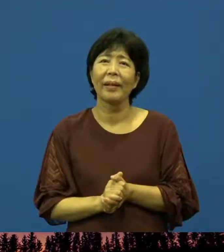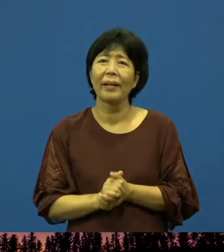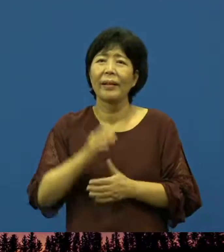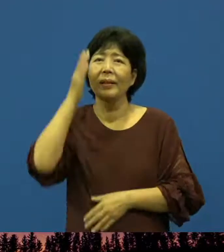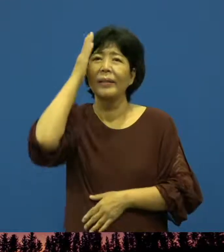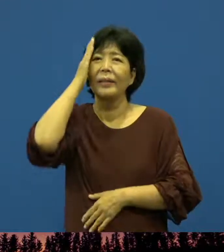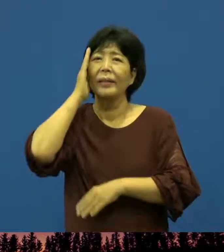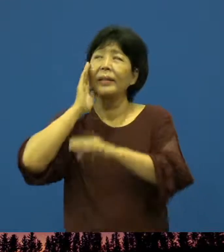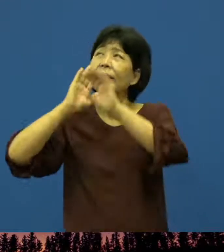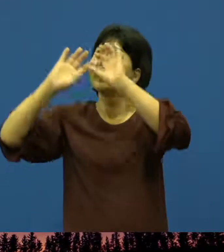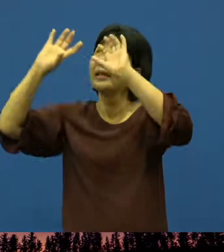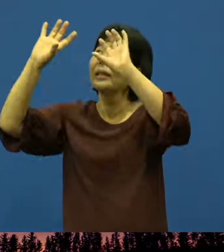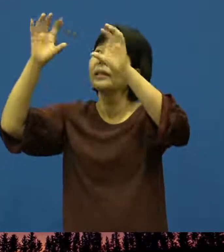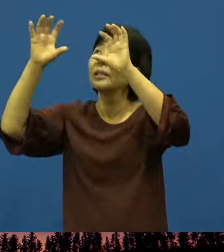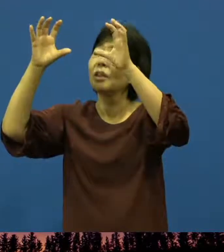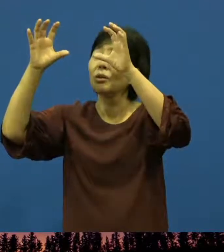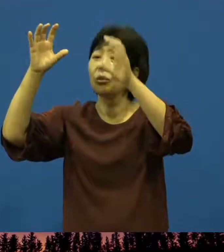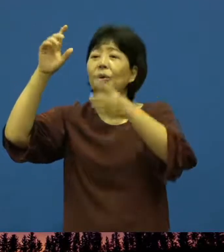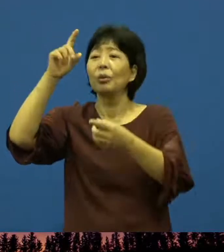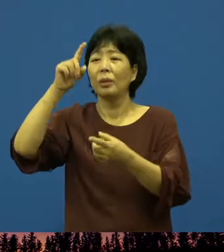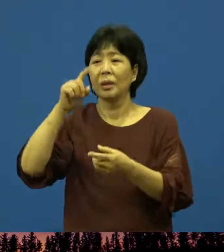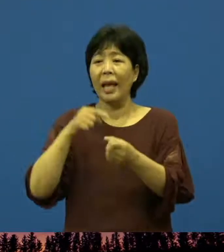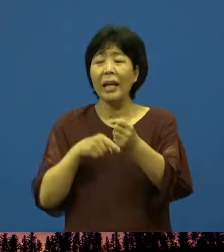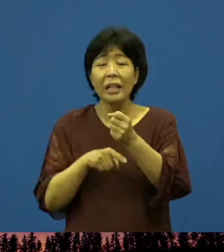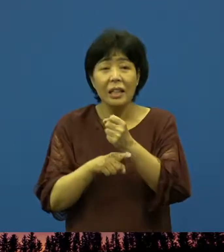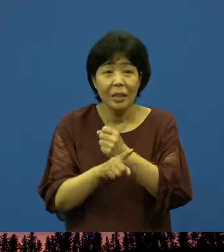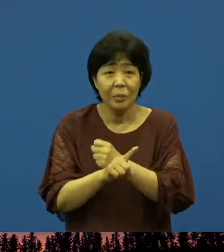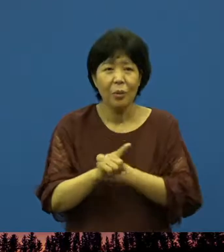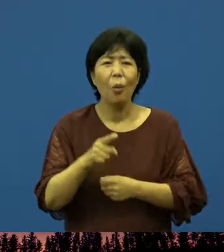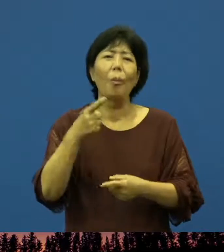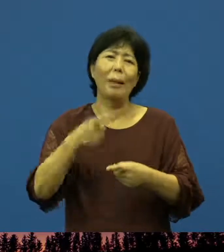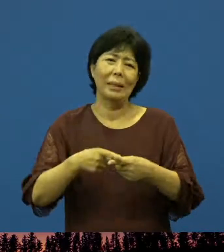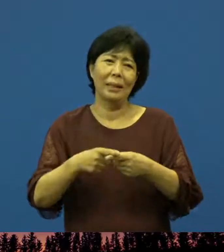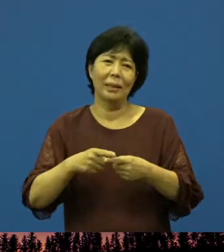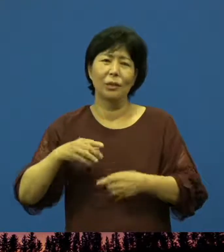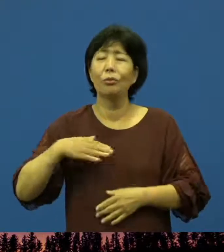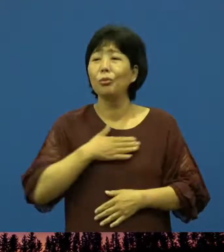천국의 개념도 우리의 경험을 넘어서는 것이기 때문에 다 이해할 수 없는 거죠.